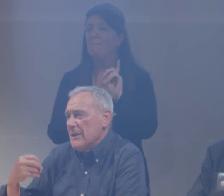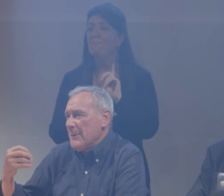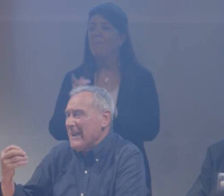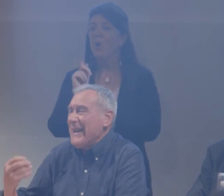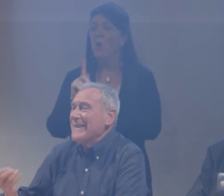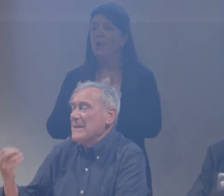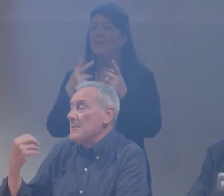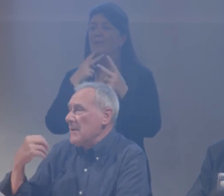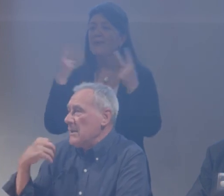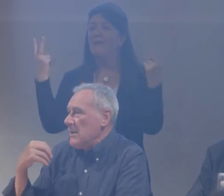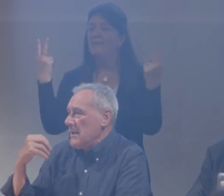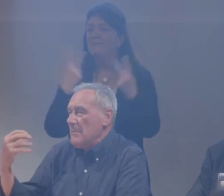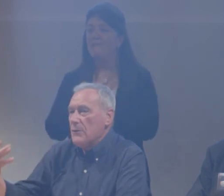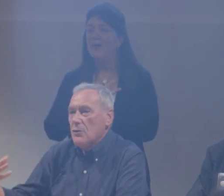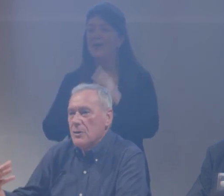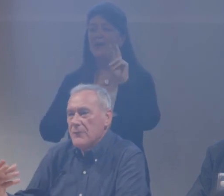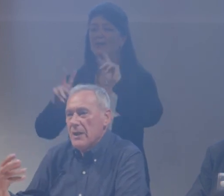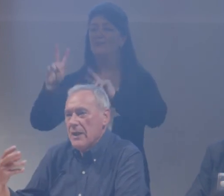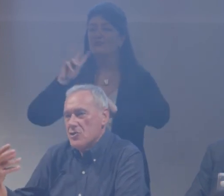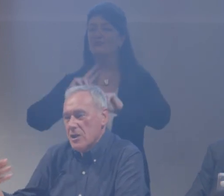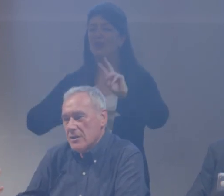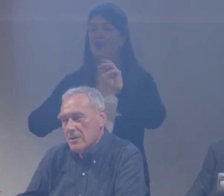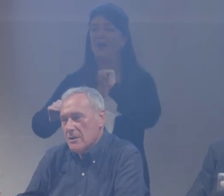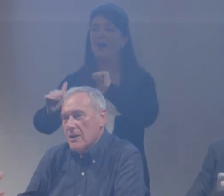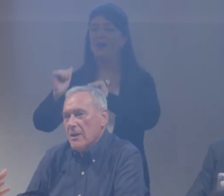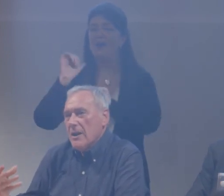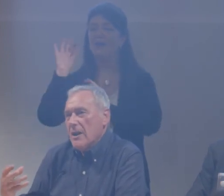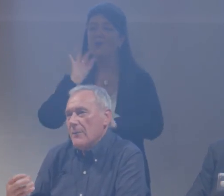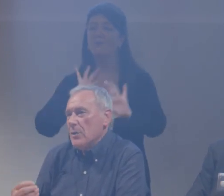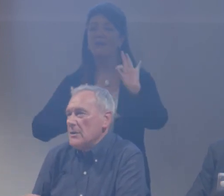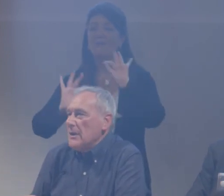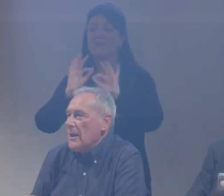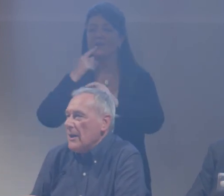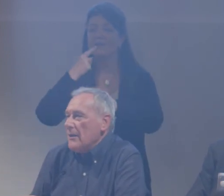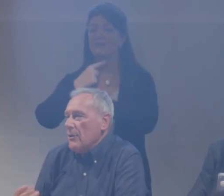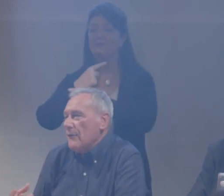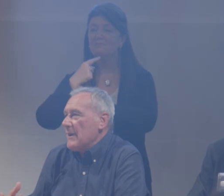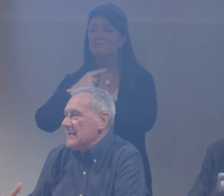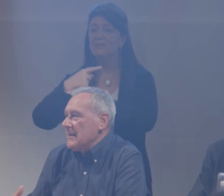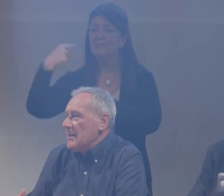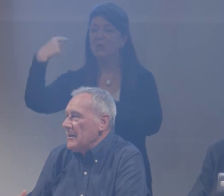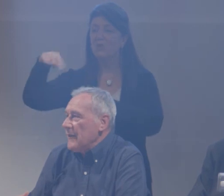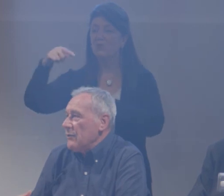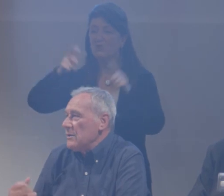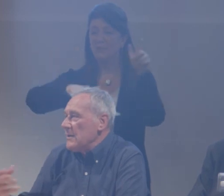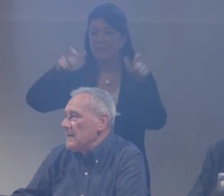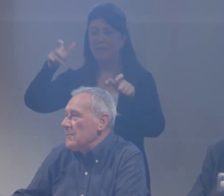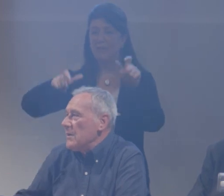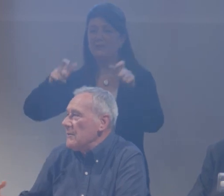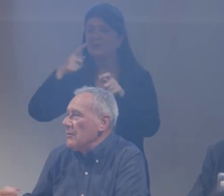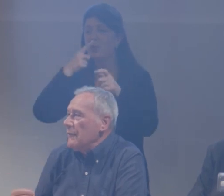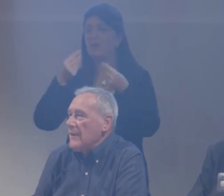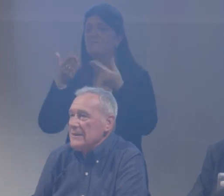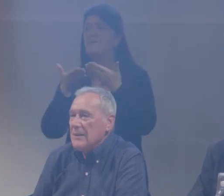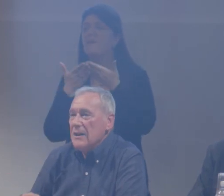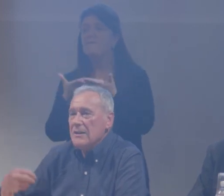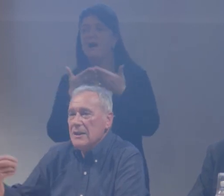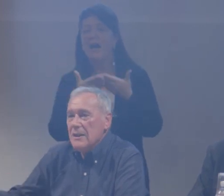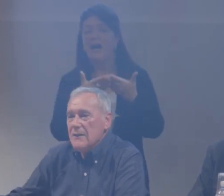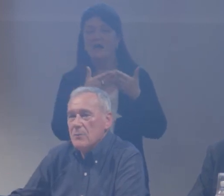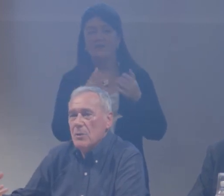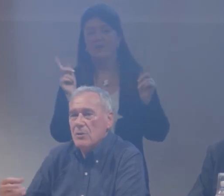di interpretare, anzi di prevenire i bisogni della gente. È la politica non fatta di favoritismi, non fatta